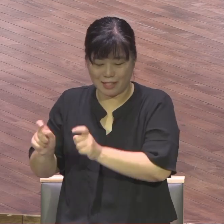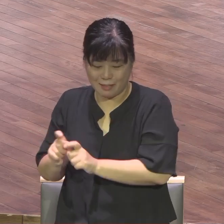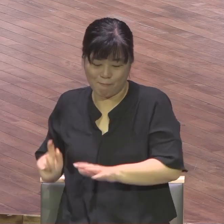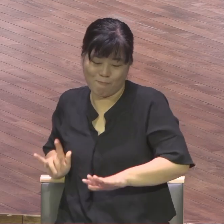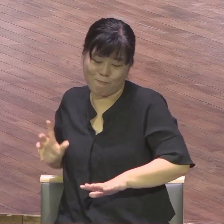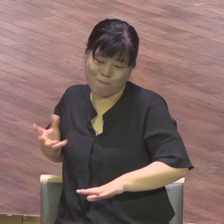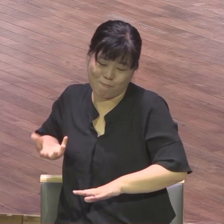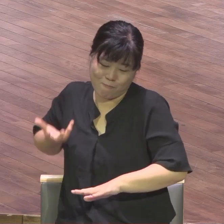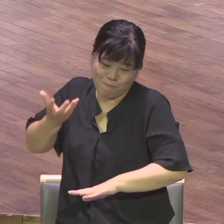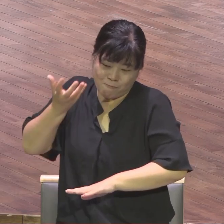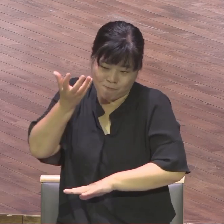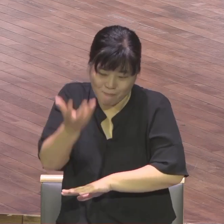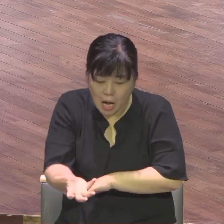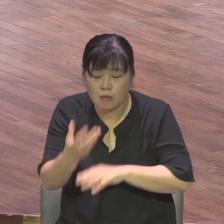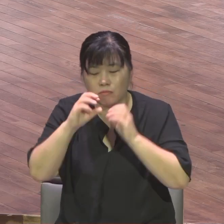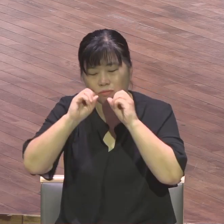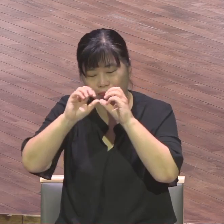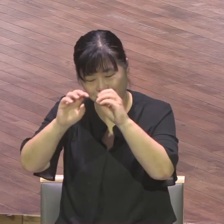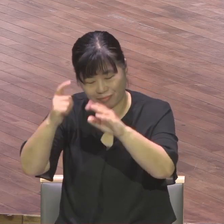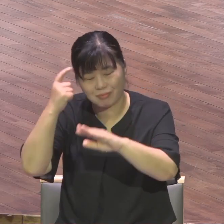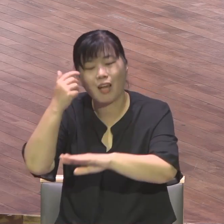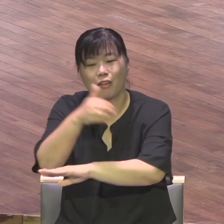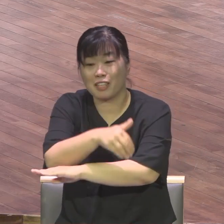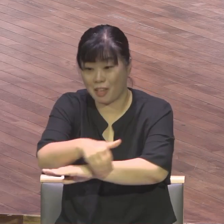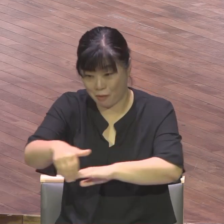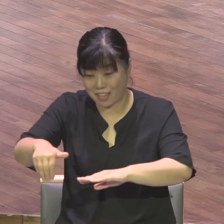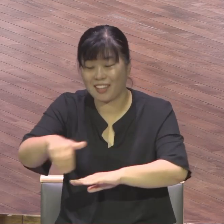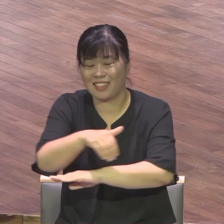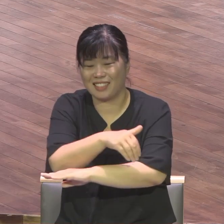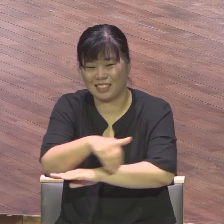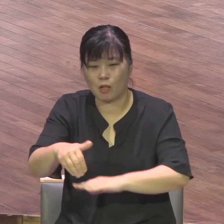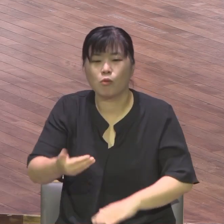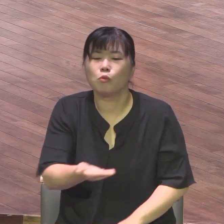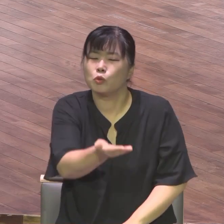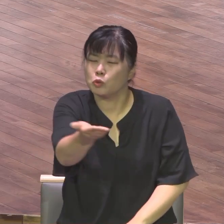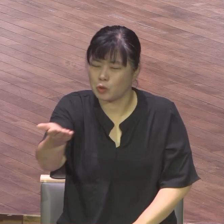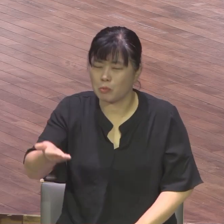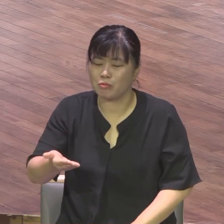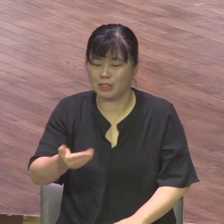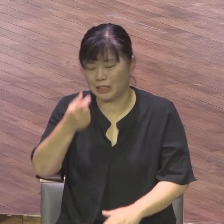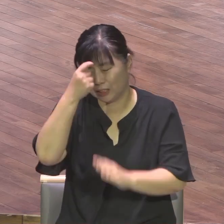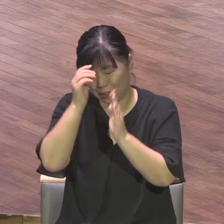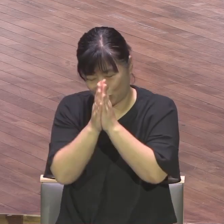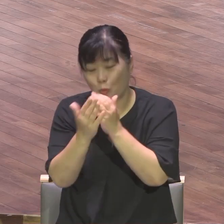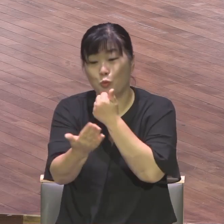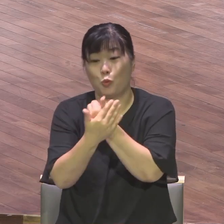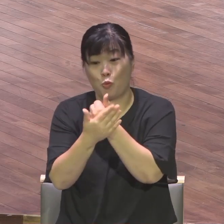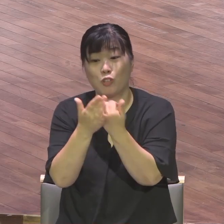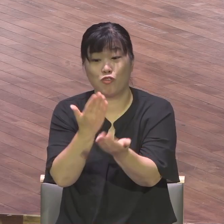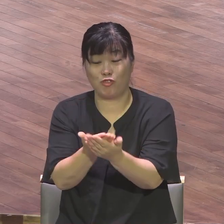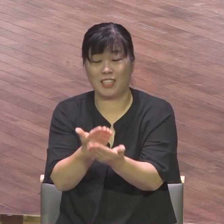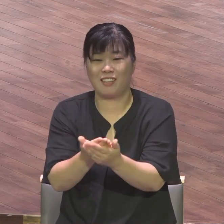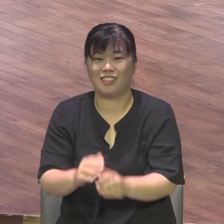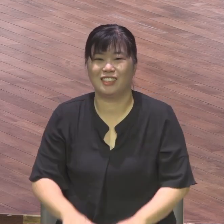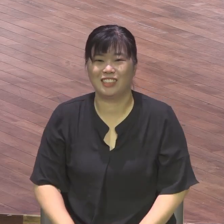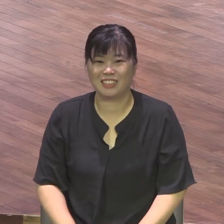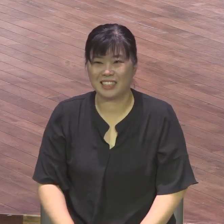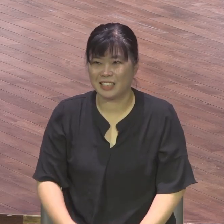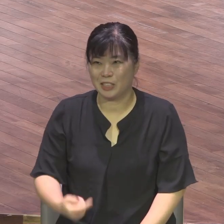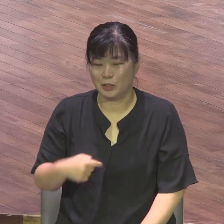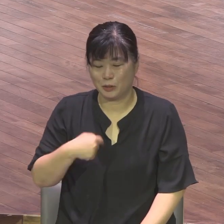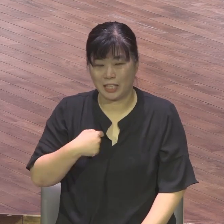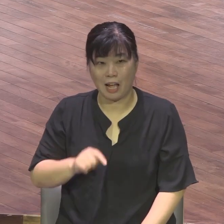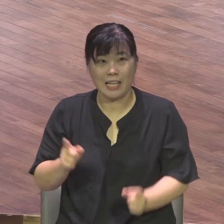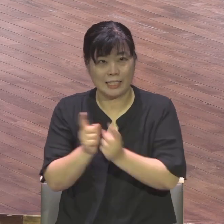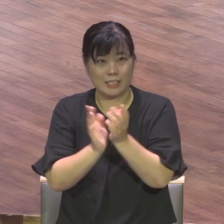출발합니다. 한 주간 동안 캠프 현장의 영적 싸움을 해서 기도해 주시길 바랍니다. 네. 여러분이 기도의 강한 용서로